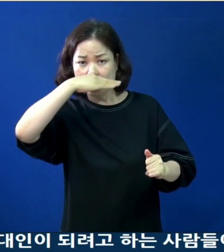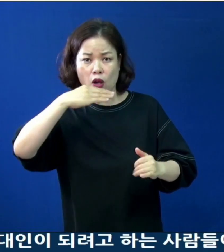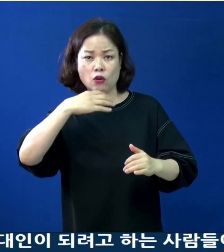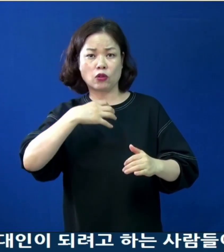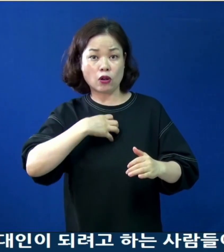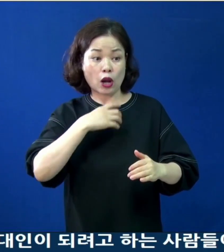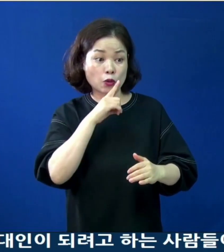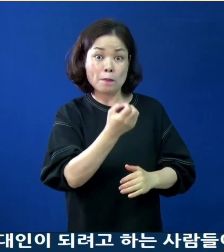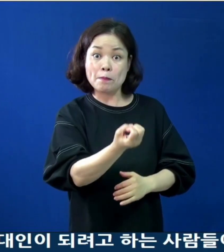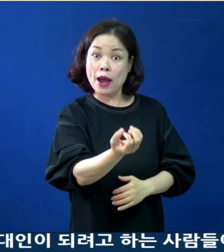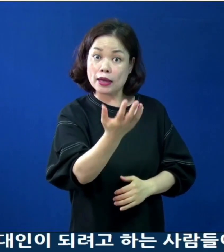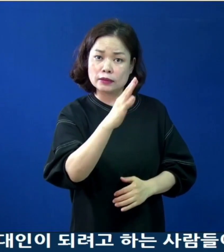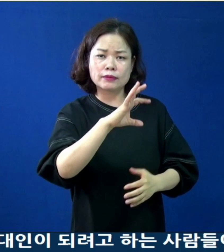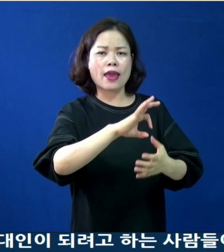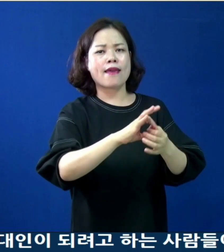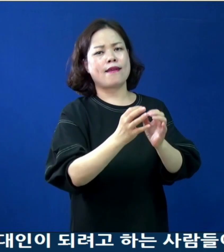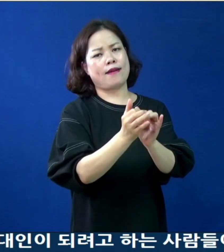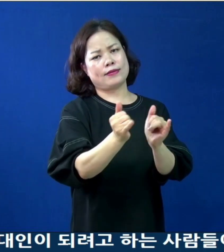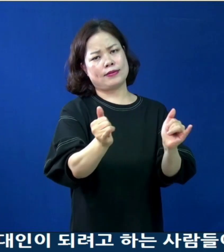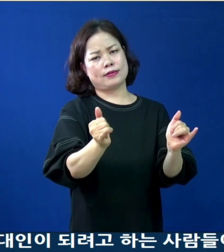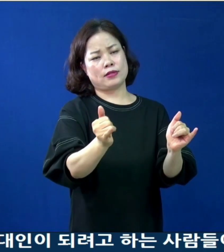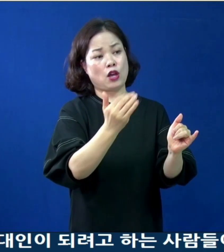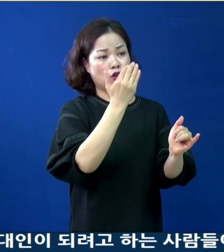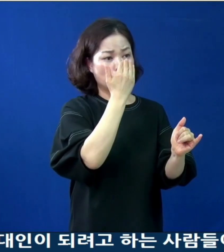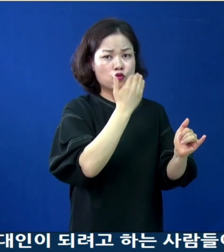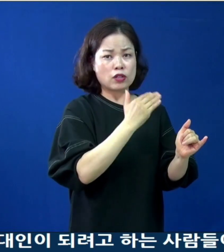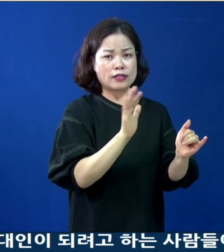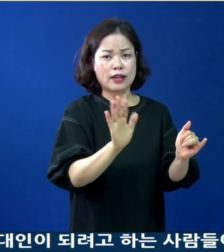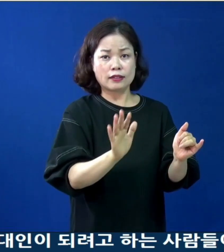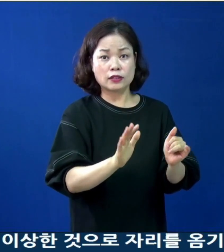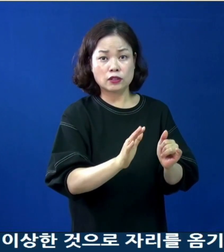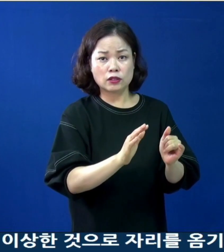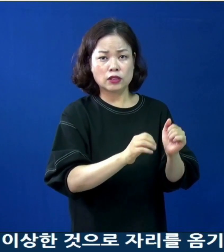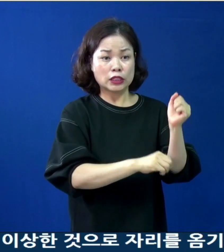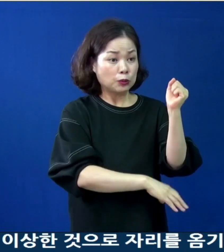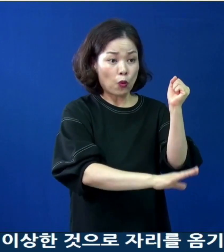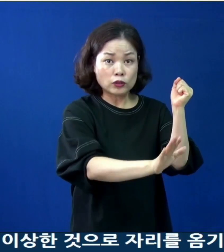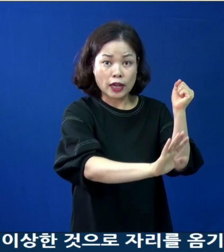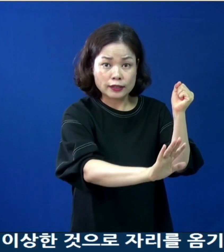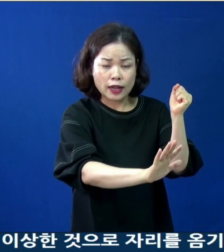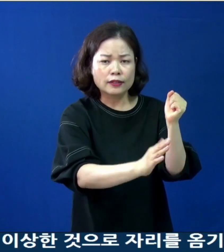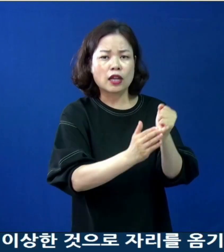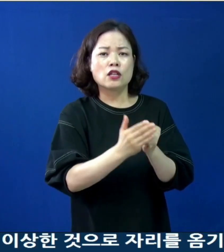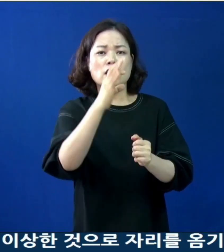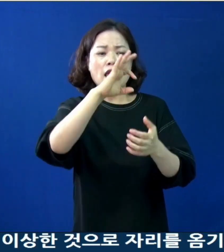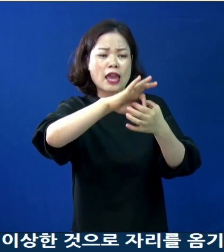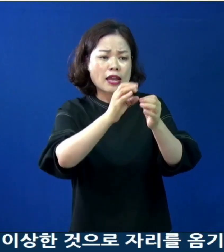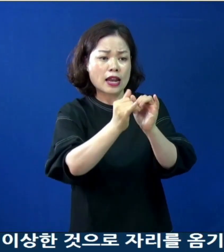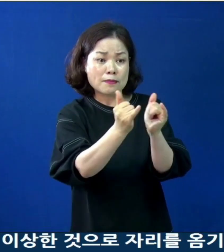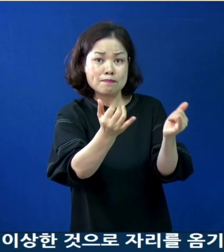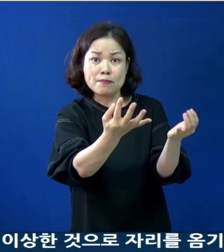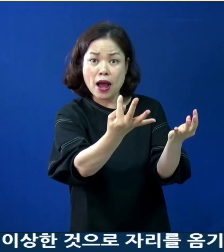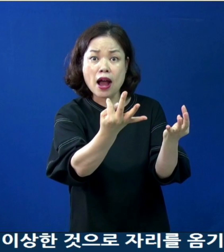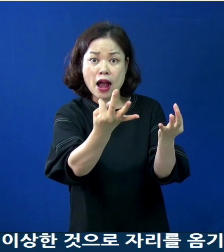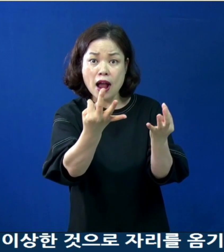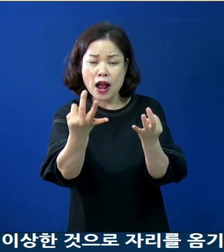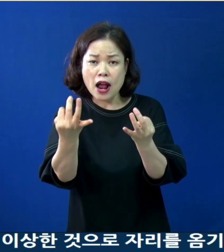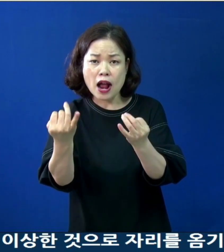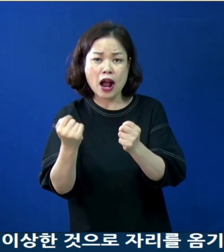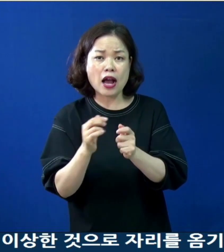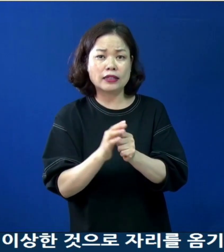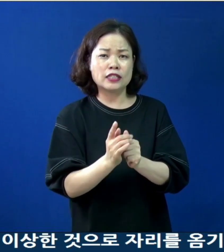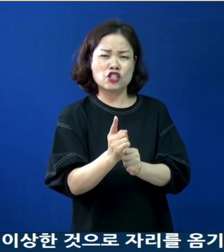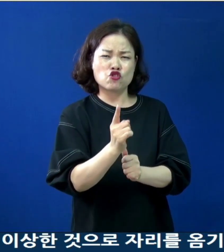얘기하지만 헬라인인 겁니다. 유대인 뿌리가 아닌 거죠. 그 헬라인 중에 많은 사람들, 그 중에